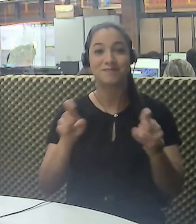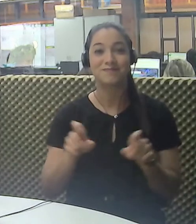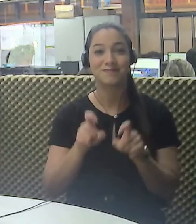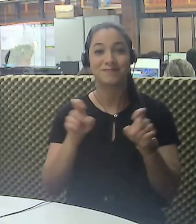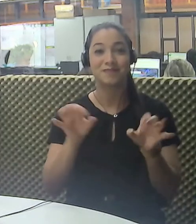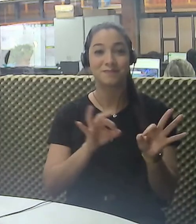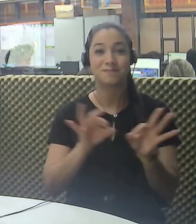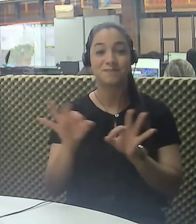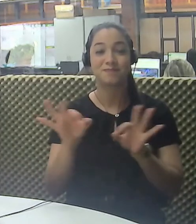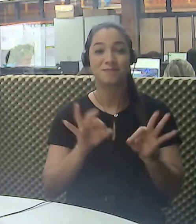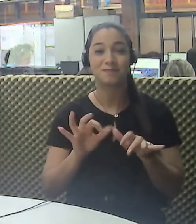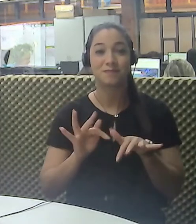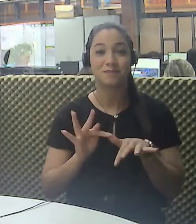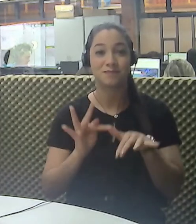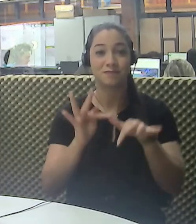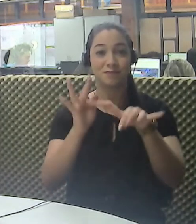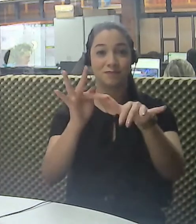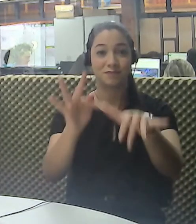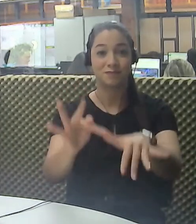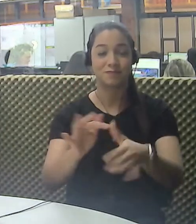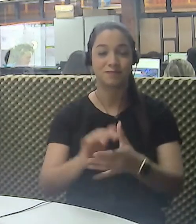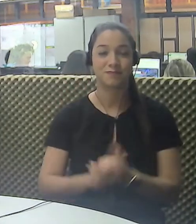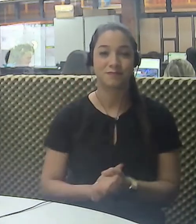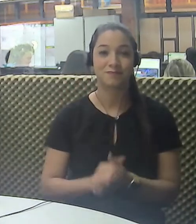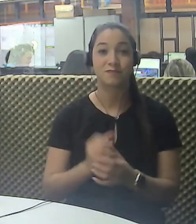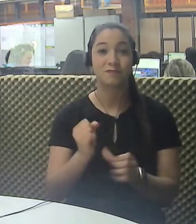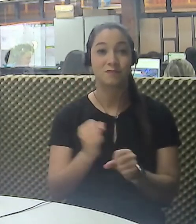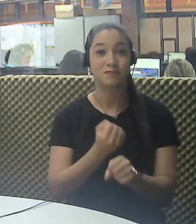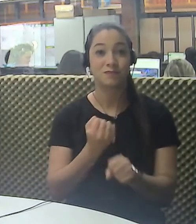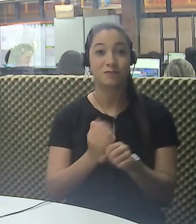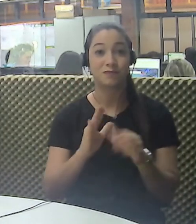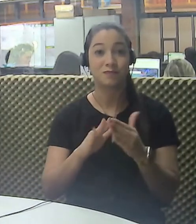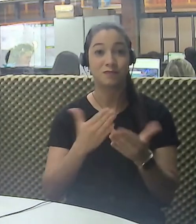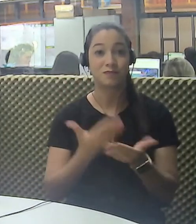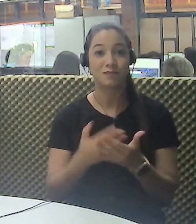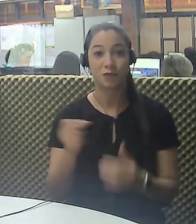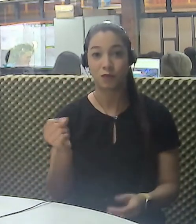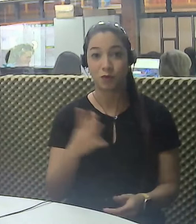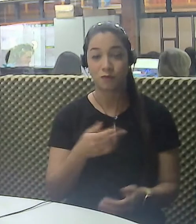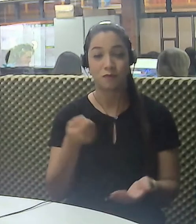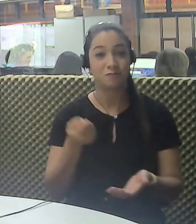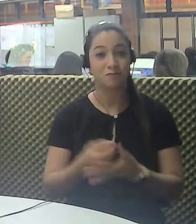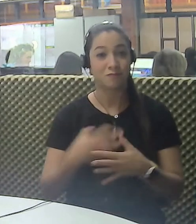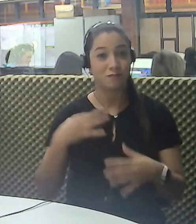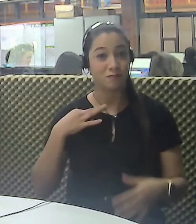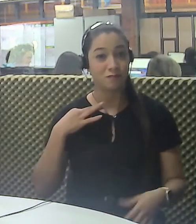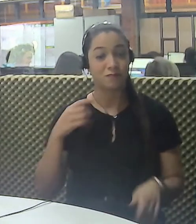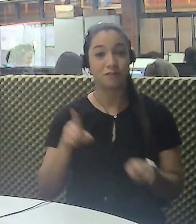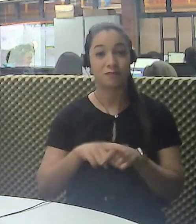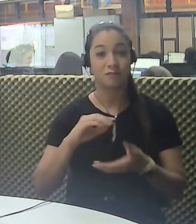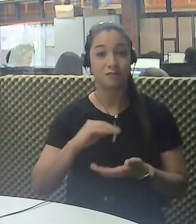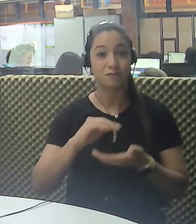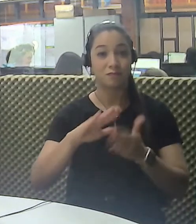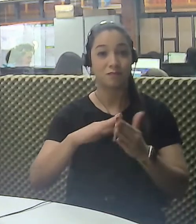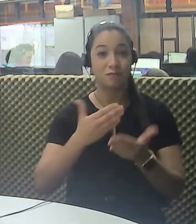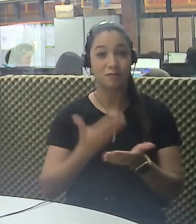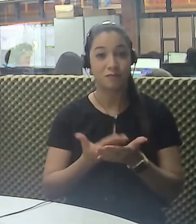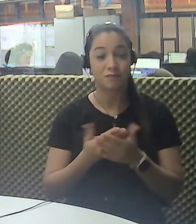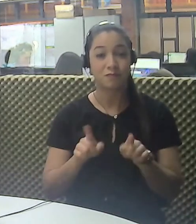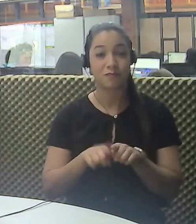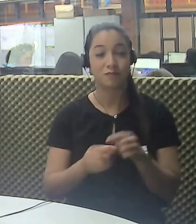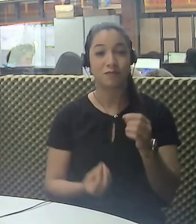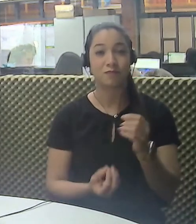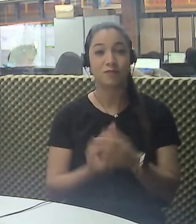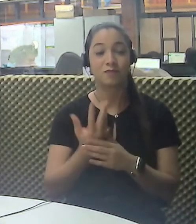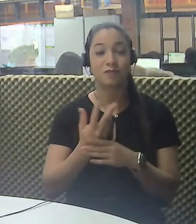do projeto Digitando o Futuro, construção de escolas, aquisição de uniformes e kits escolares e a criação de